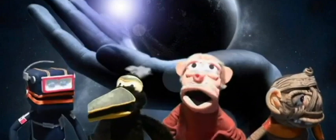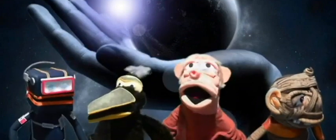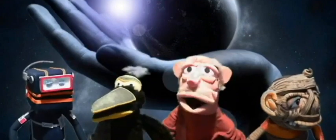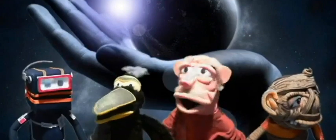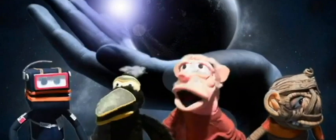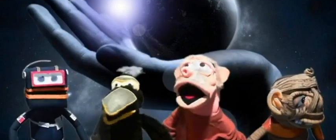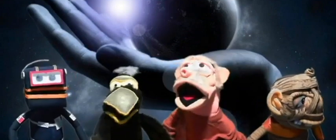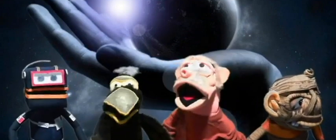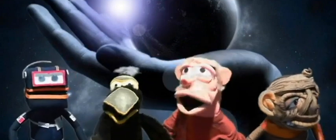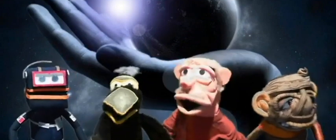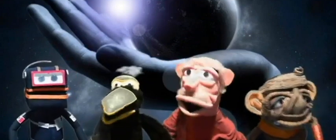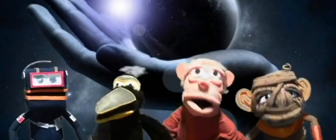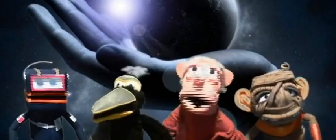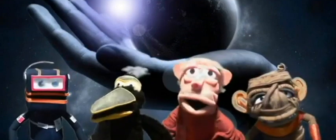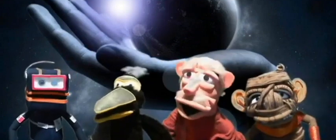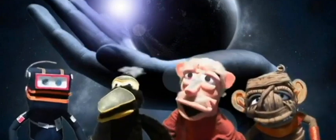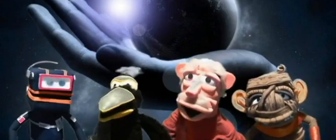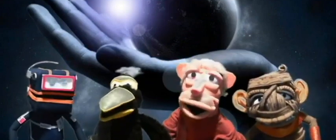Entre Amigos.